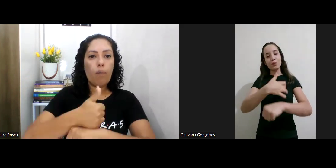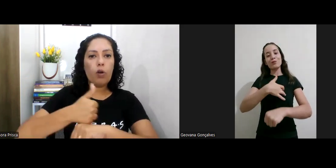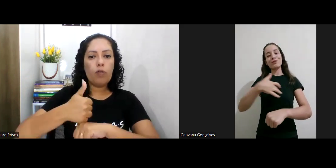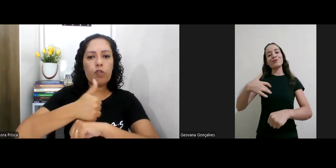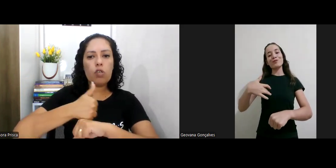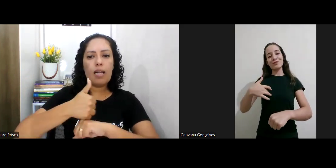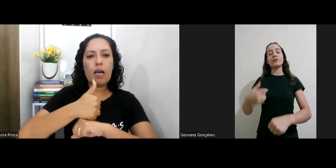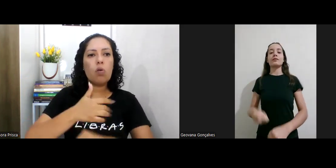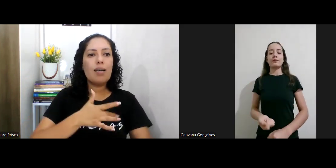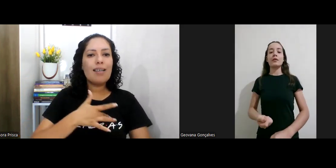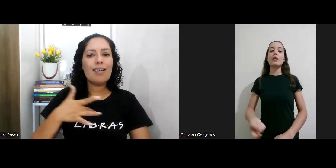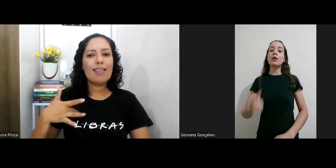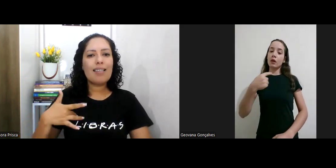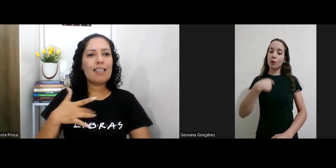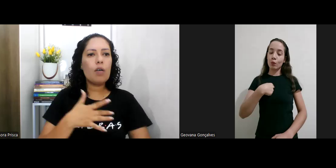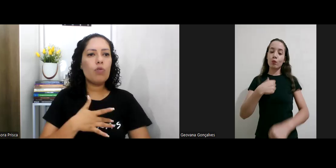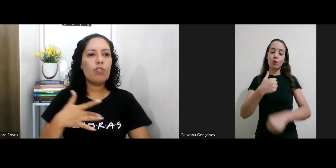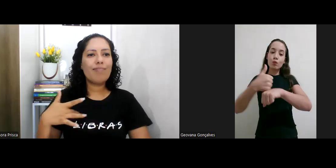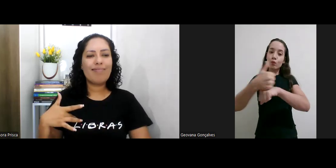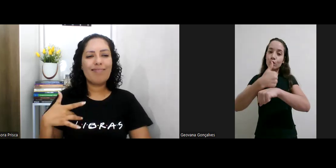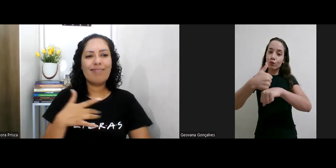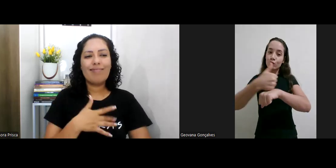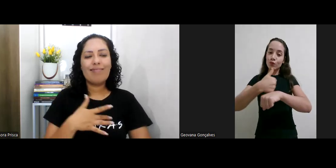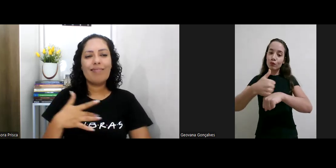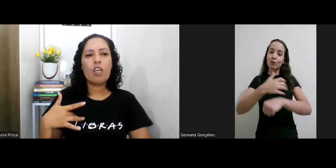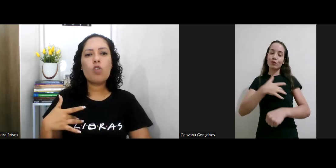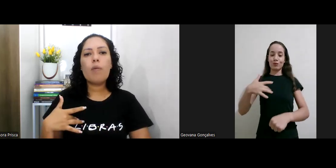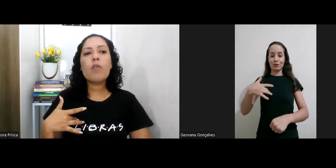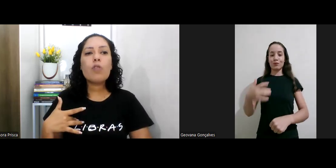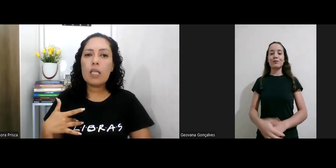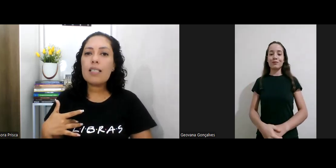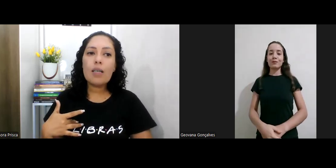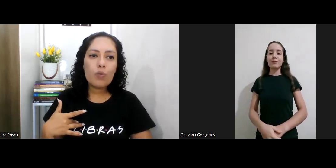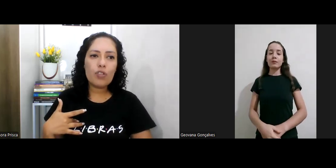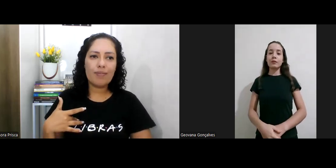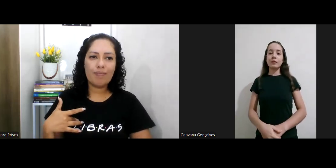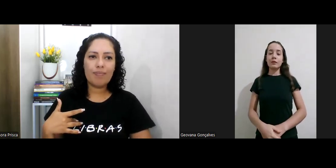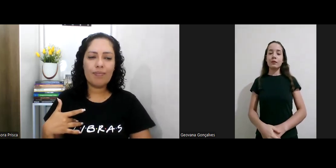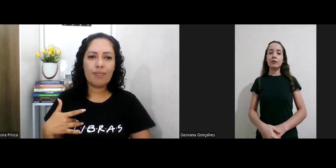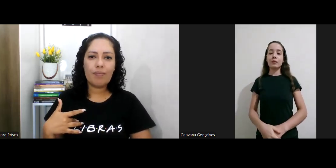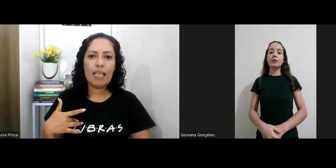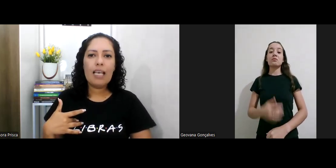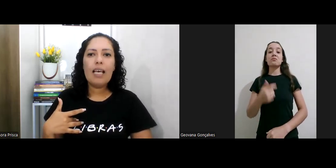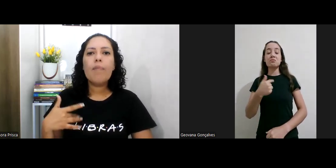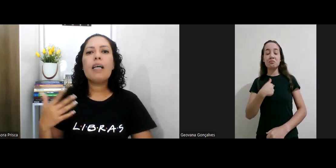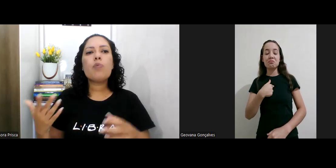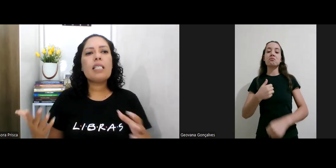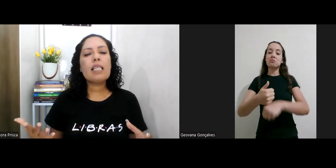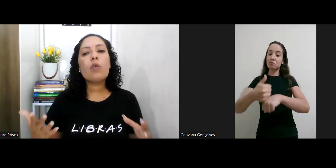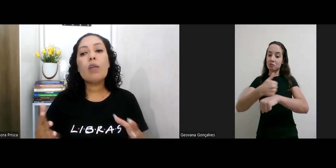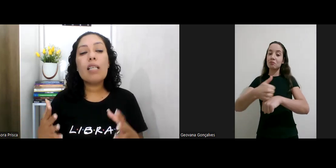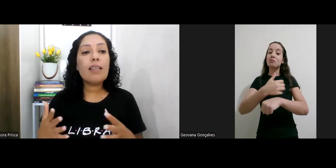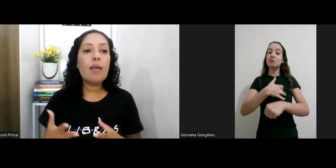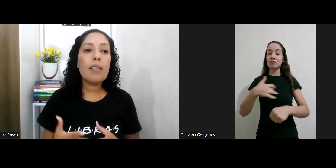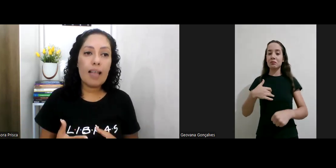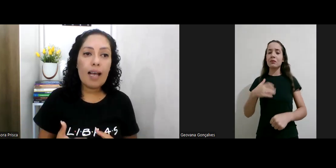Eu, profissional da saúde. Eu sou uma profissional da saúde. Mas,